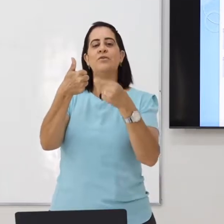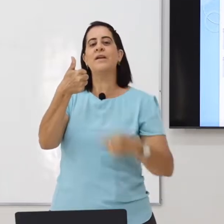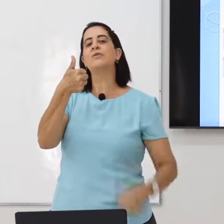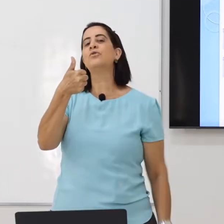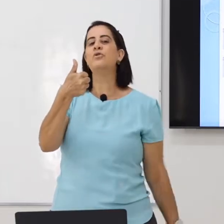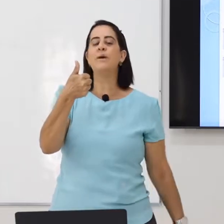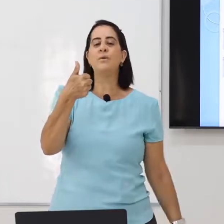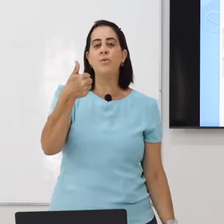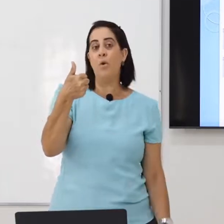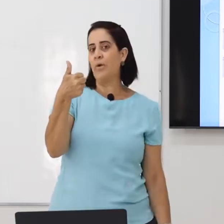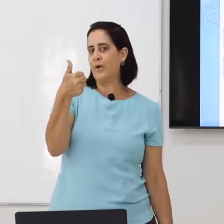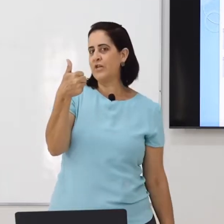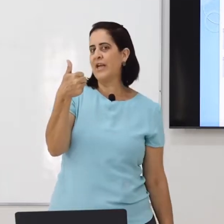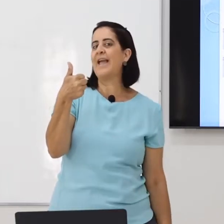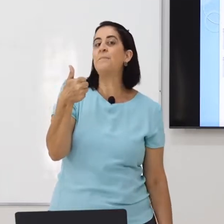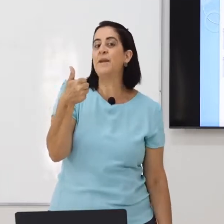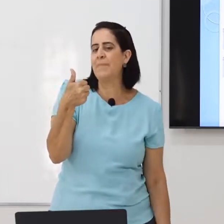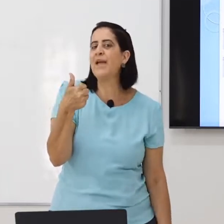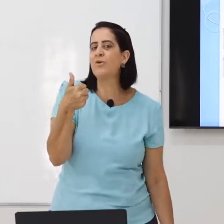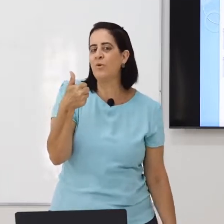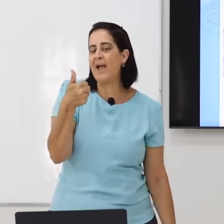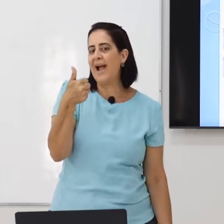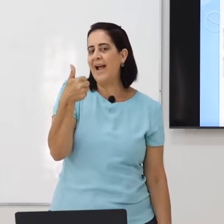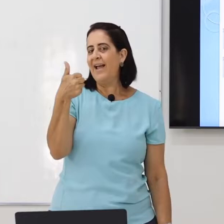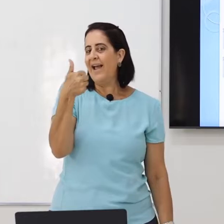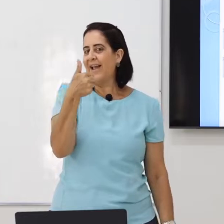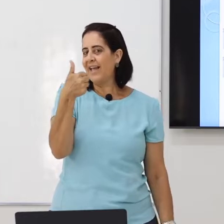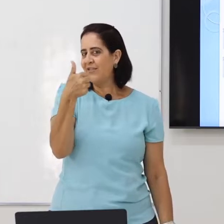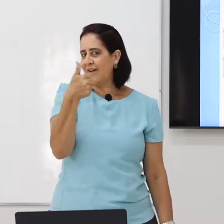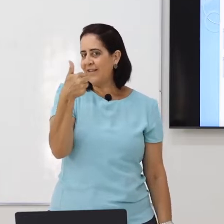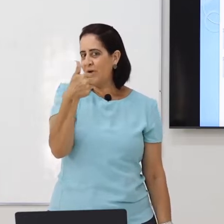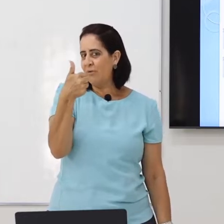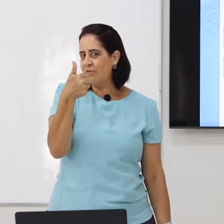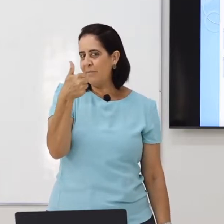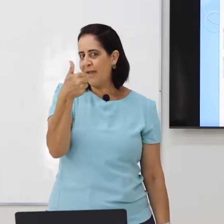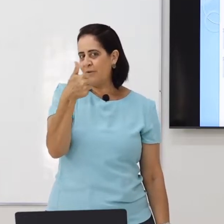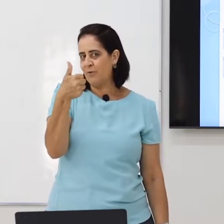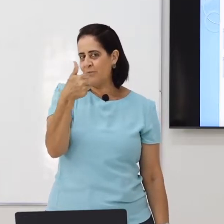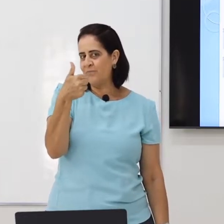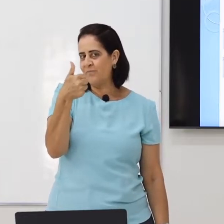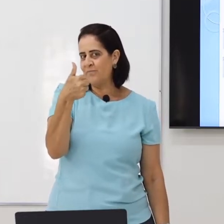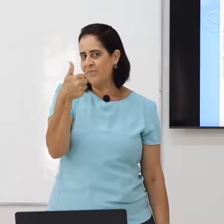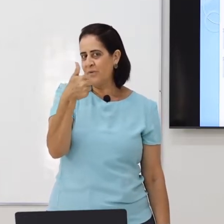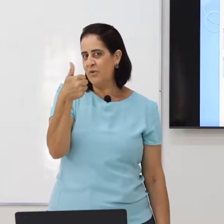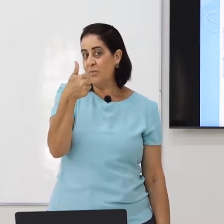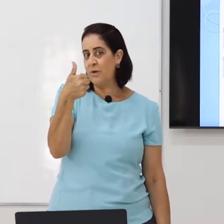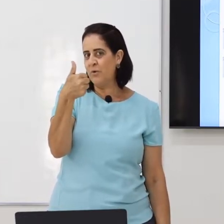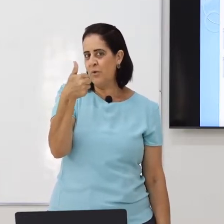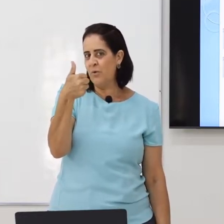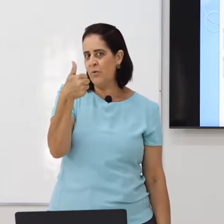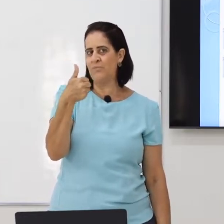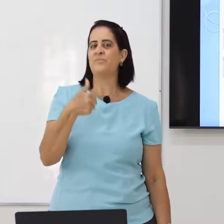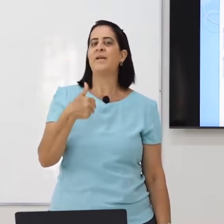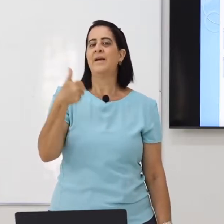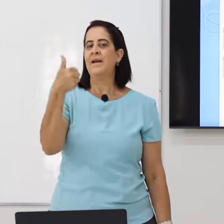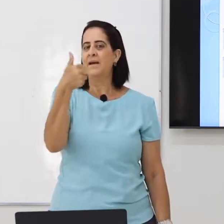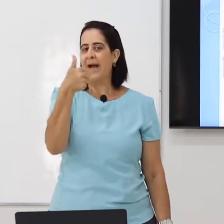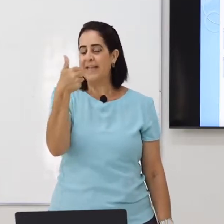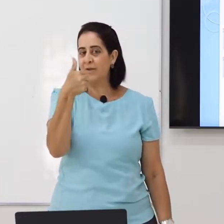falando do número 1 ou que eu cheguei em primeiro lugar é que ele vai ter o movimento. Número 1. Aqui eu